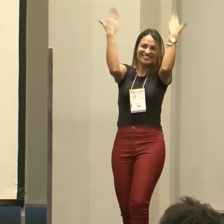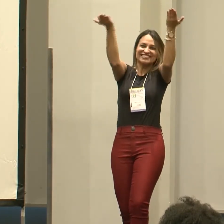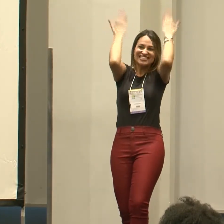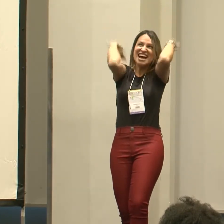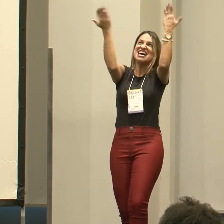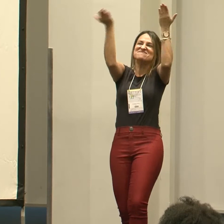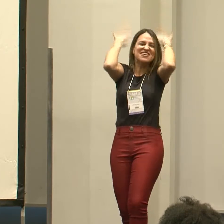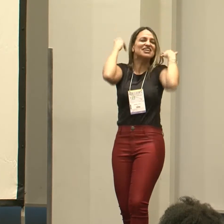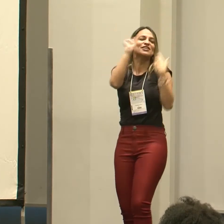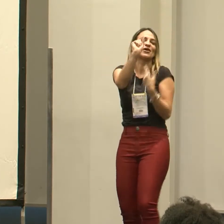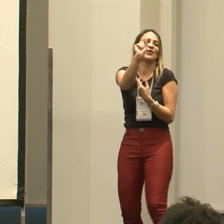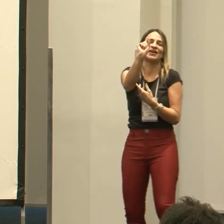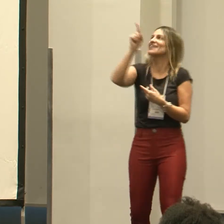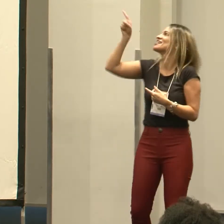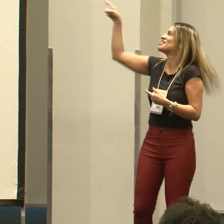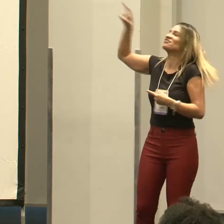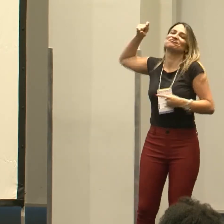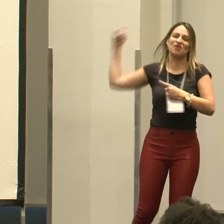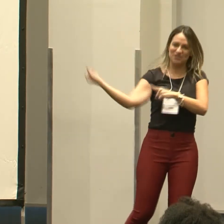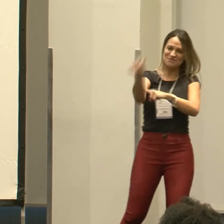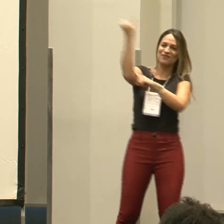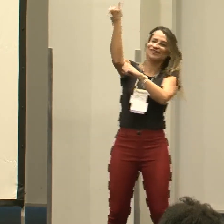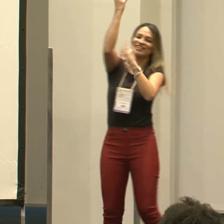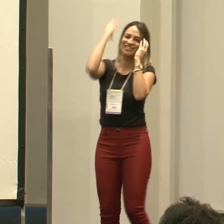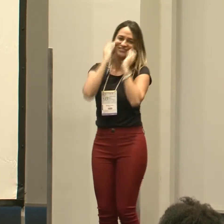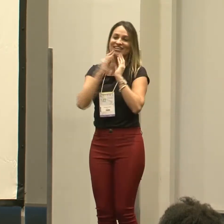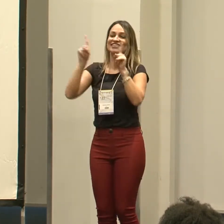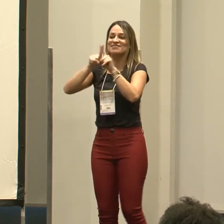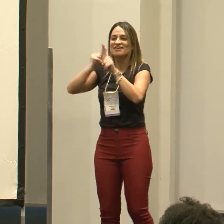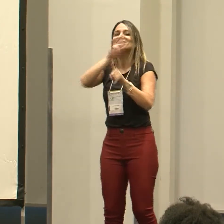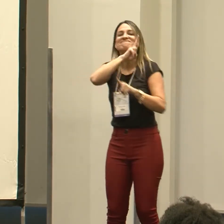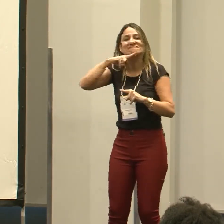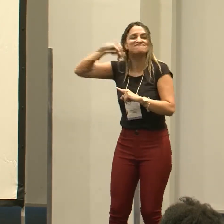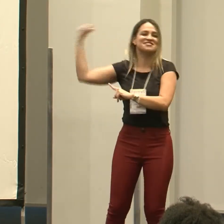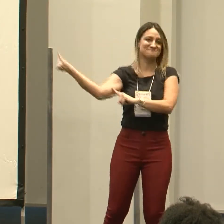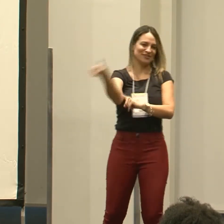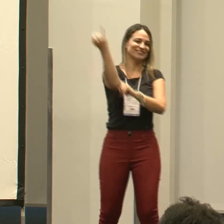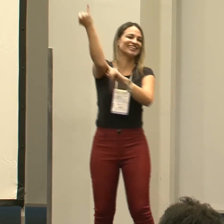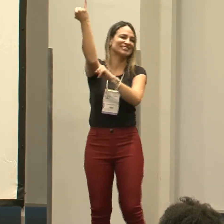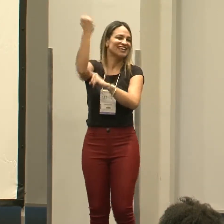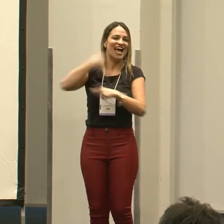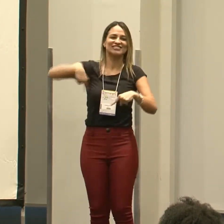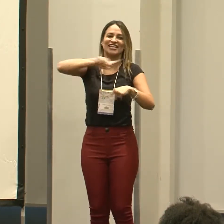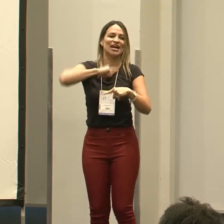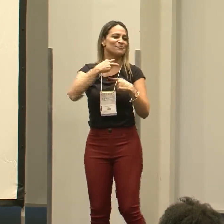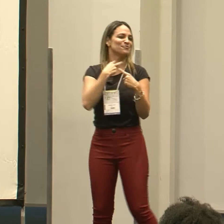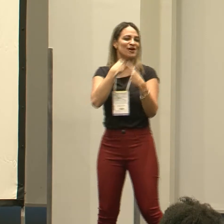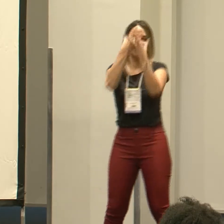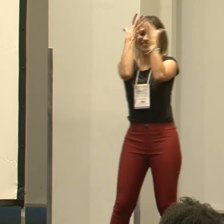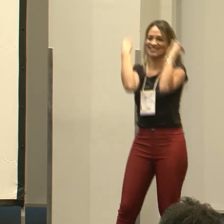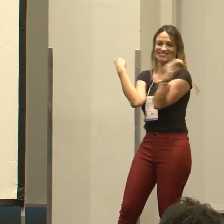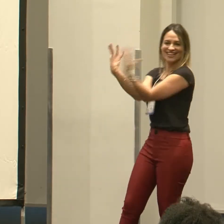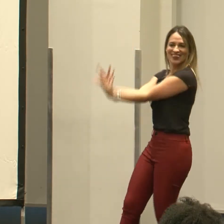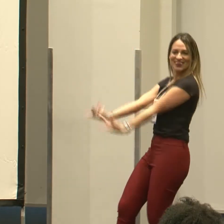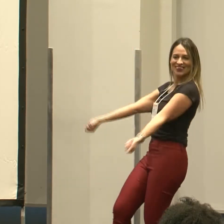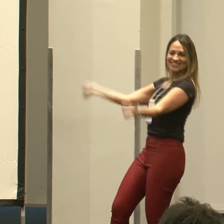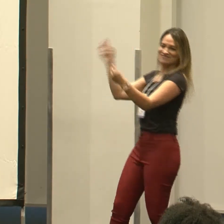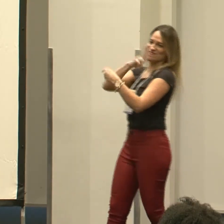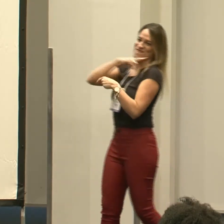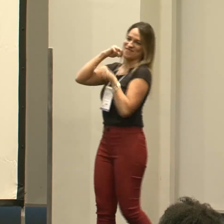depois, com o tempo, ela foi se modificando, mas nessa época, eles aprendiam língua de sinais francesa. Então, nós vemos a importância